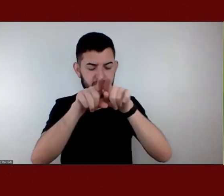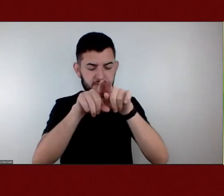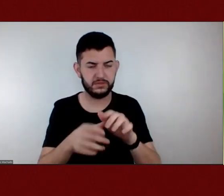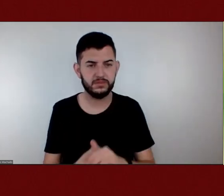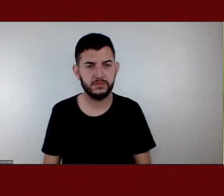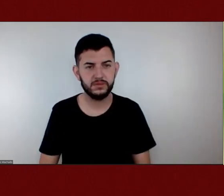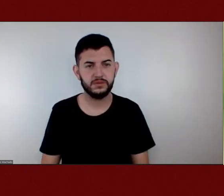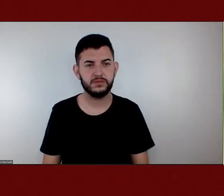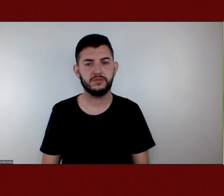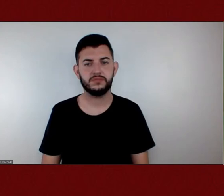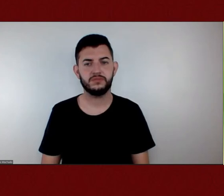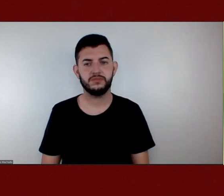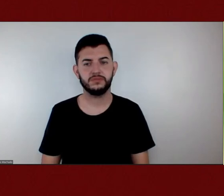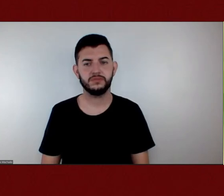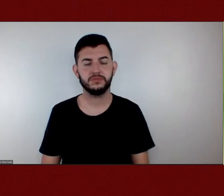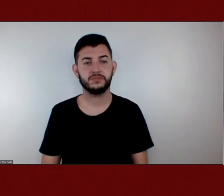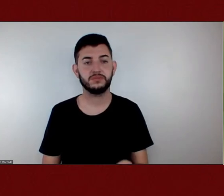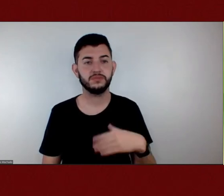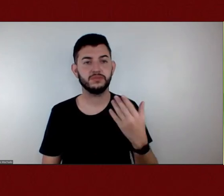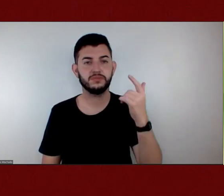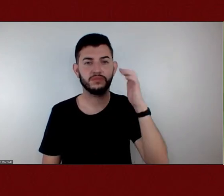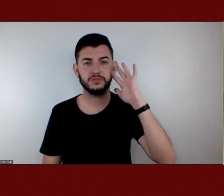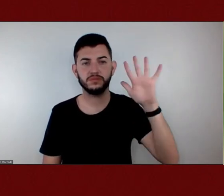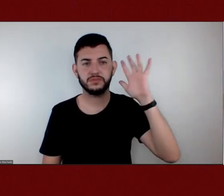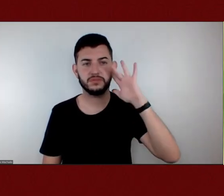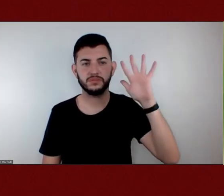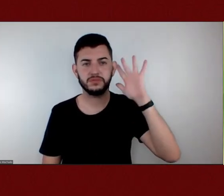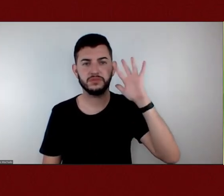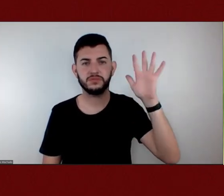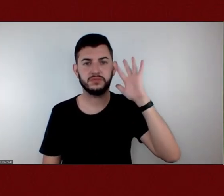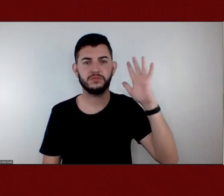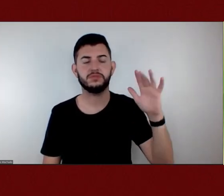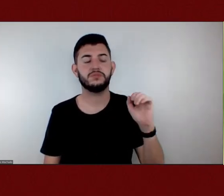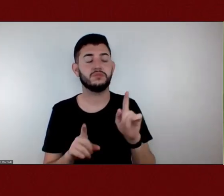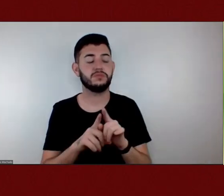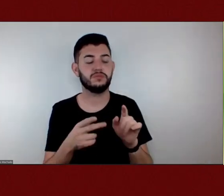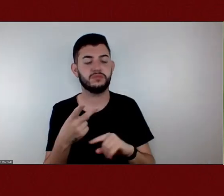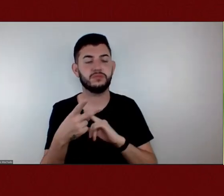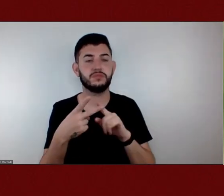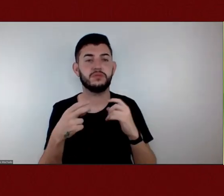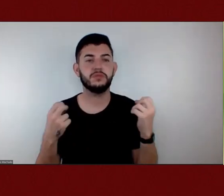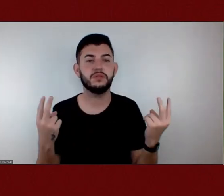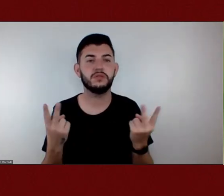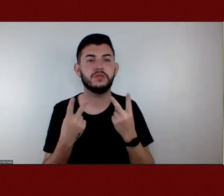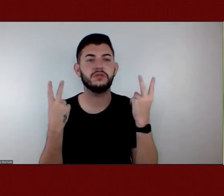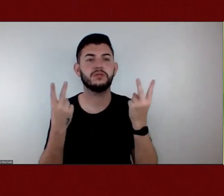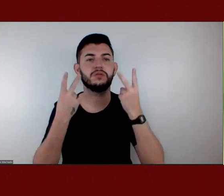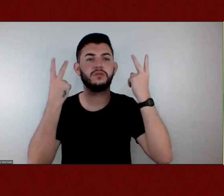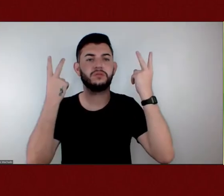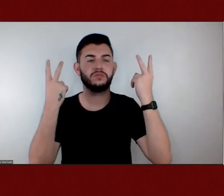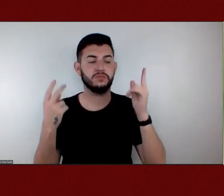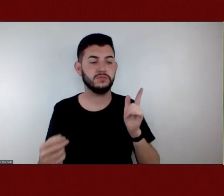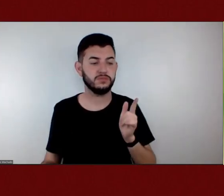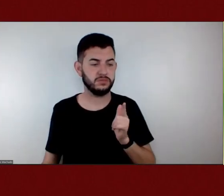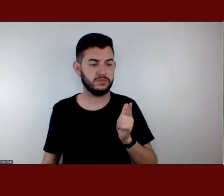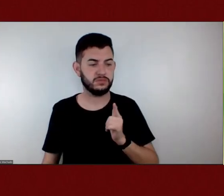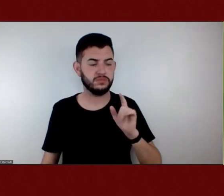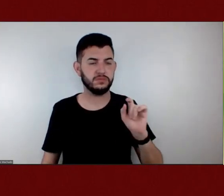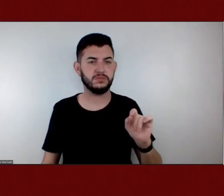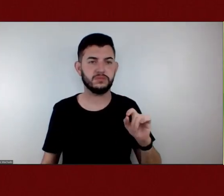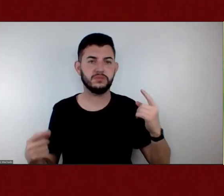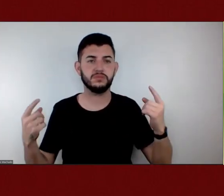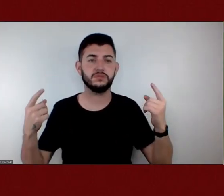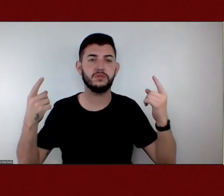Essa linha de pensamento, esses valores, confrontado com os seus 100 anos,